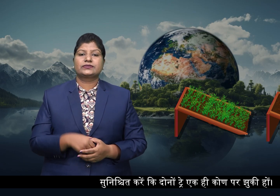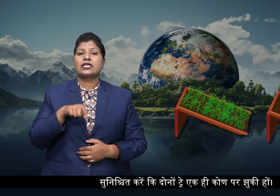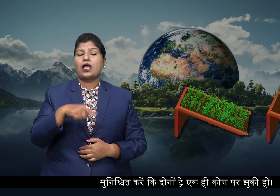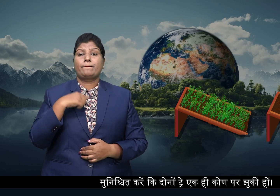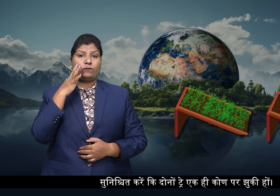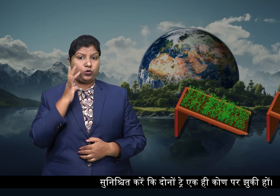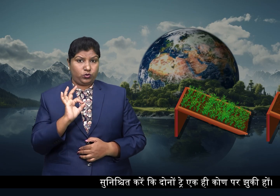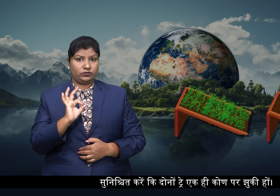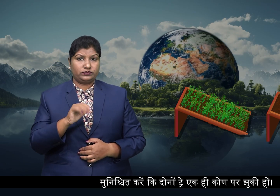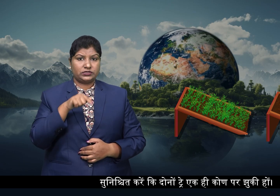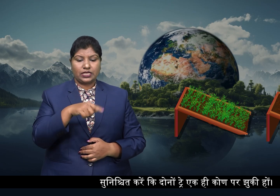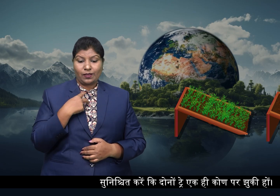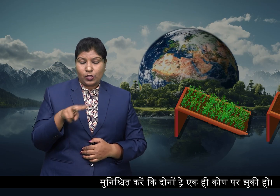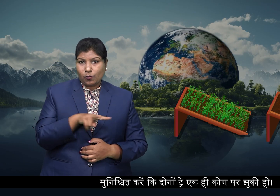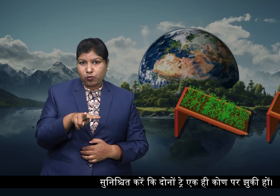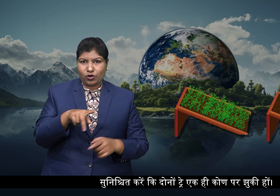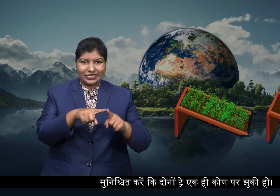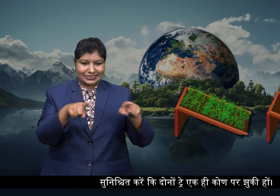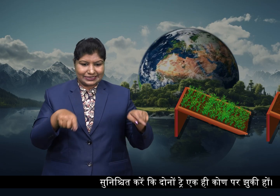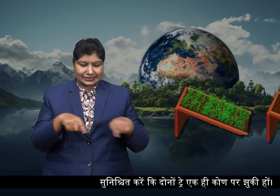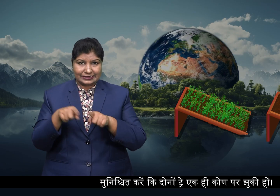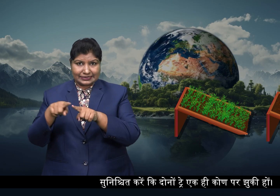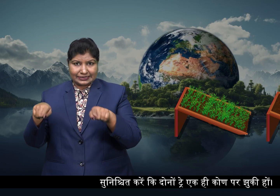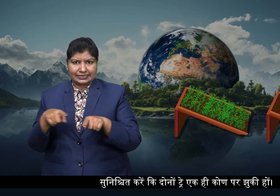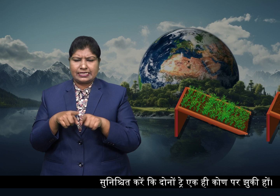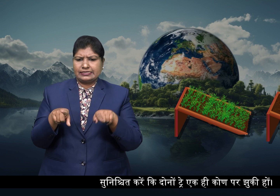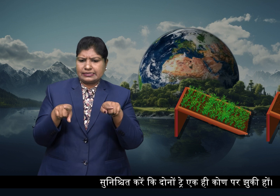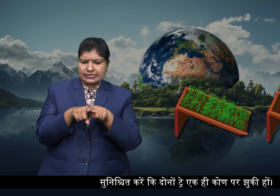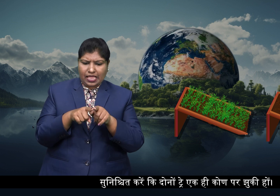सुनिश्चित करें कि दोनों ट्रे एक ही कोण पर झुकी हों।